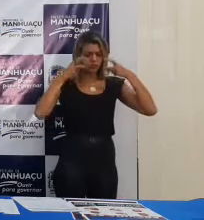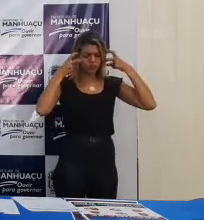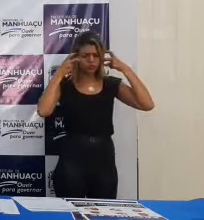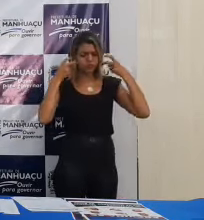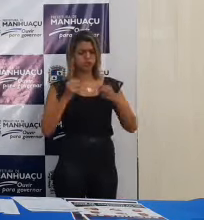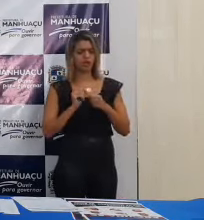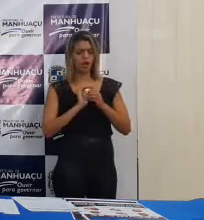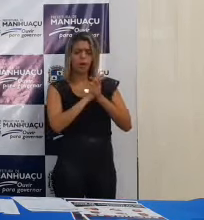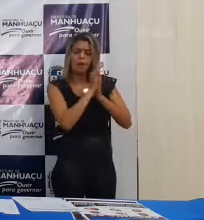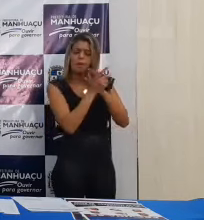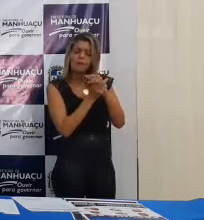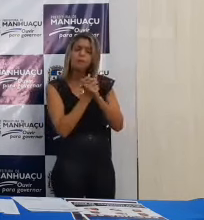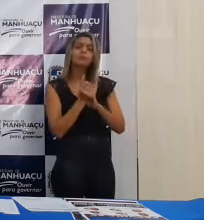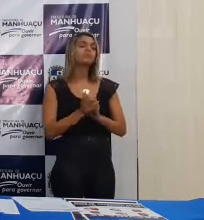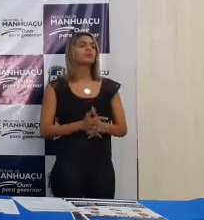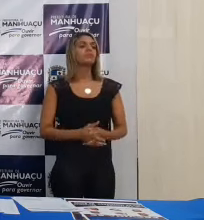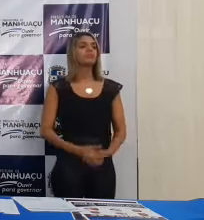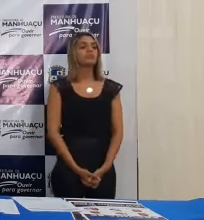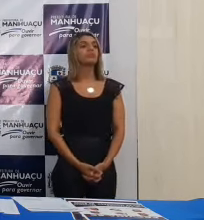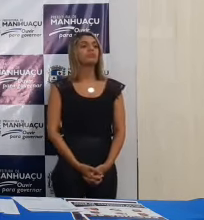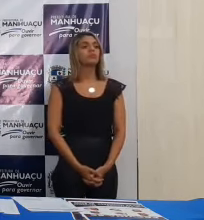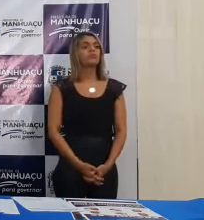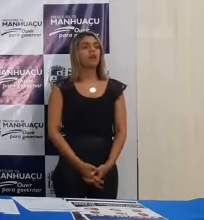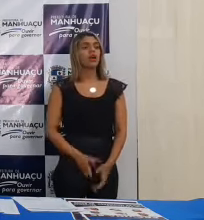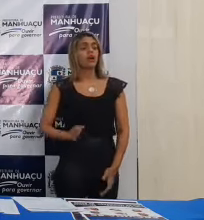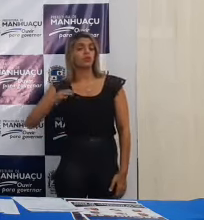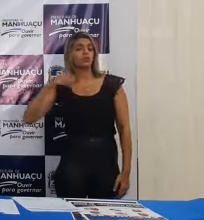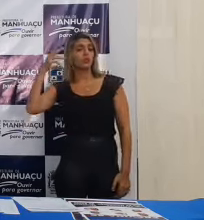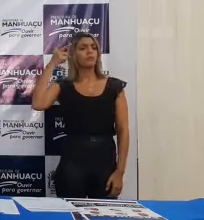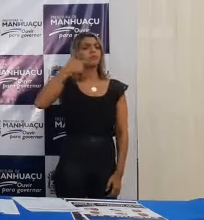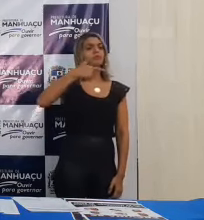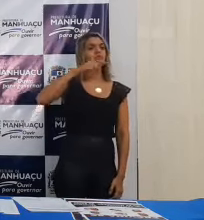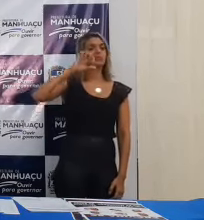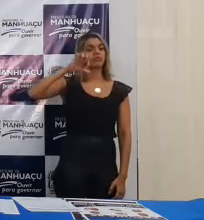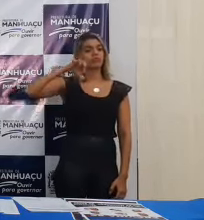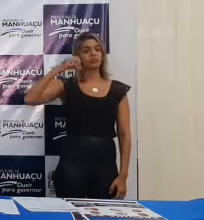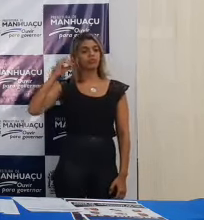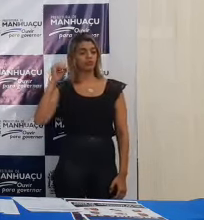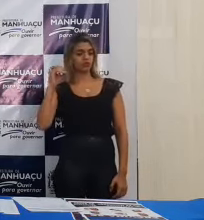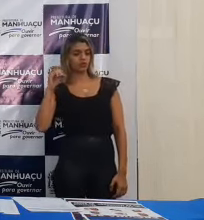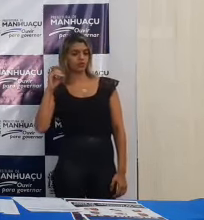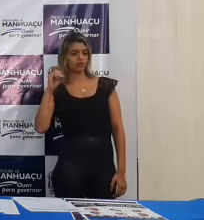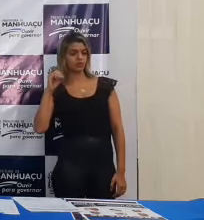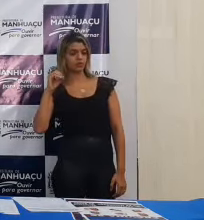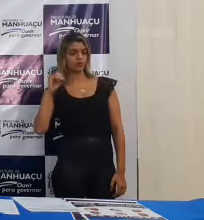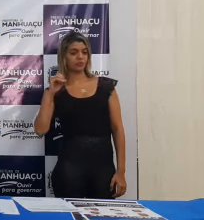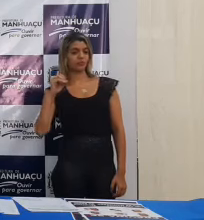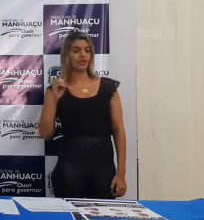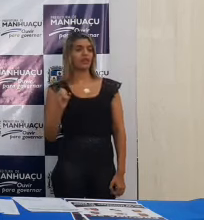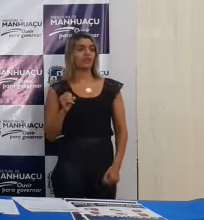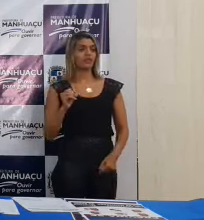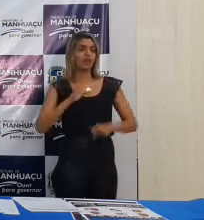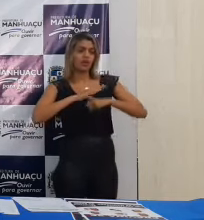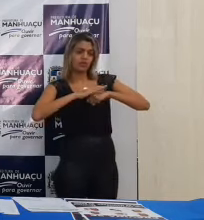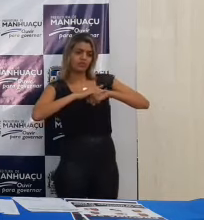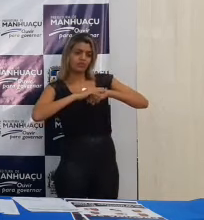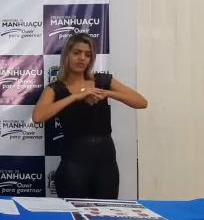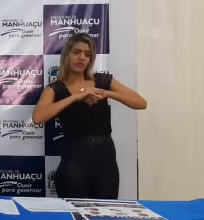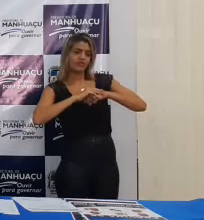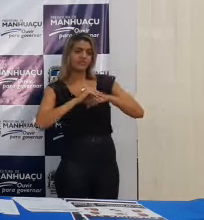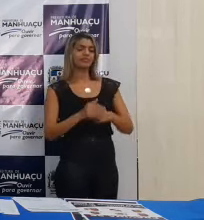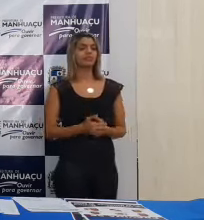Então subiu aí 298 casos em 28 dias. Então a culpa não é do comércio. Só de saber a sua opinião.